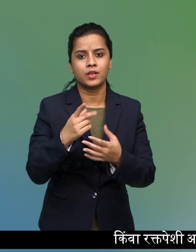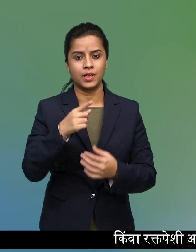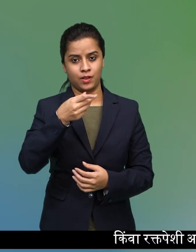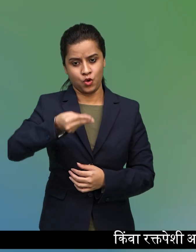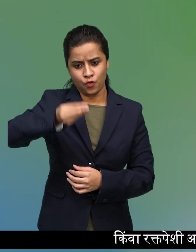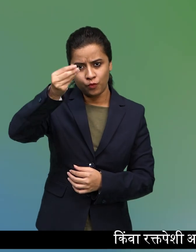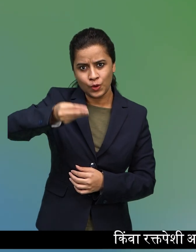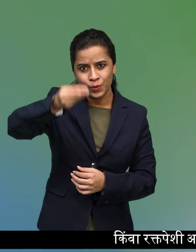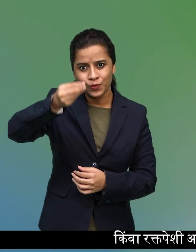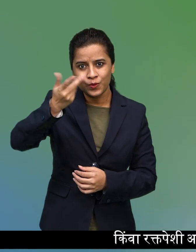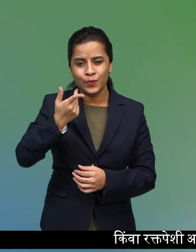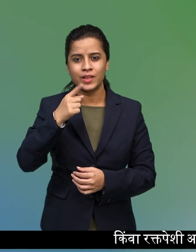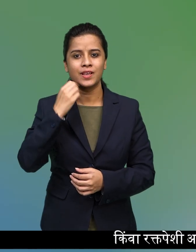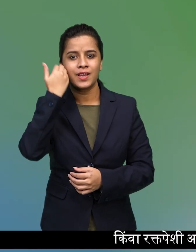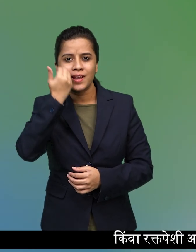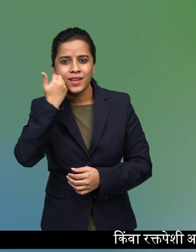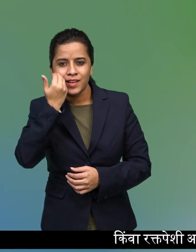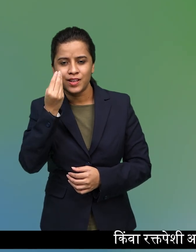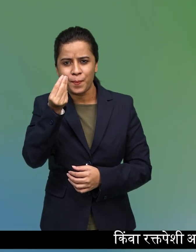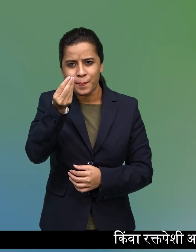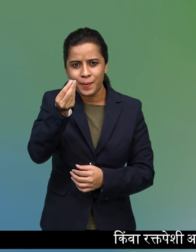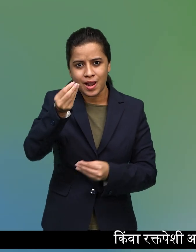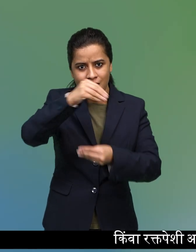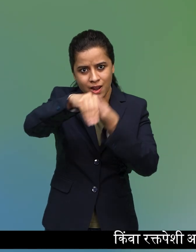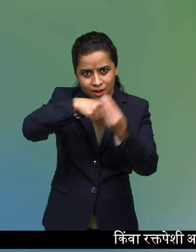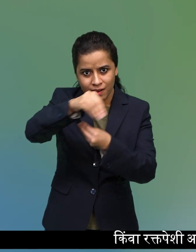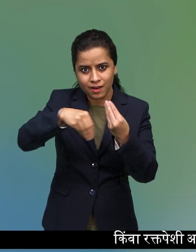किंवा रक्तपेशी असे 2 घटकांपासून बनलेले असते.